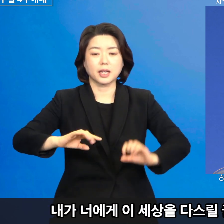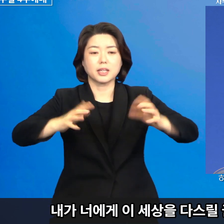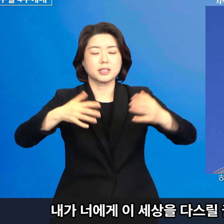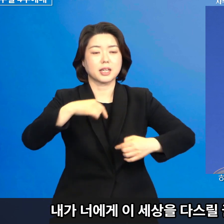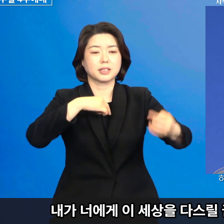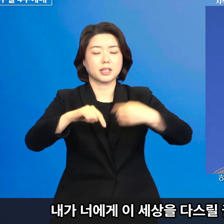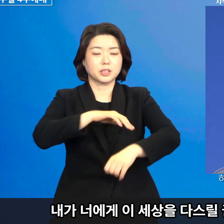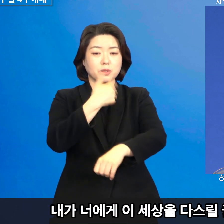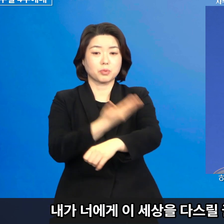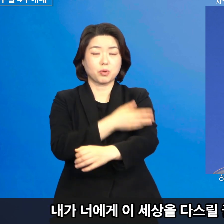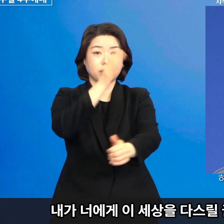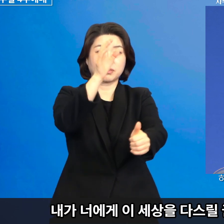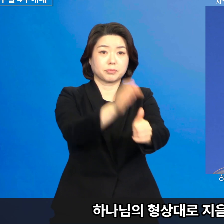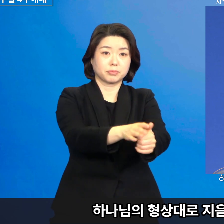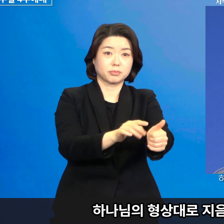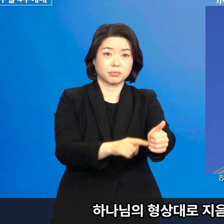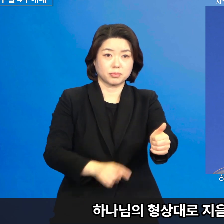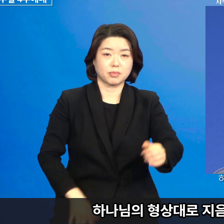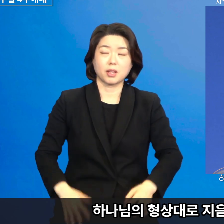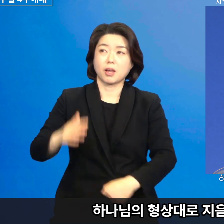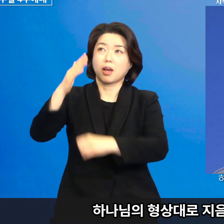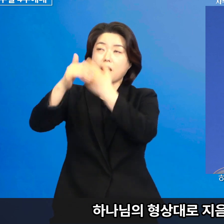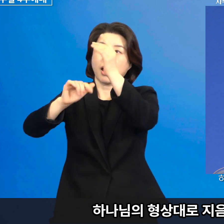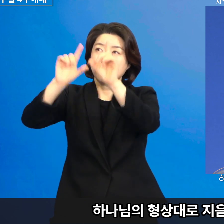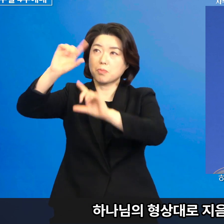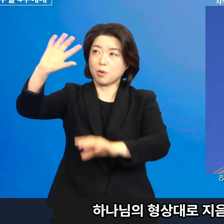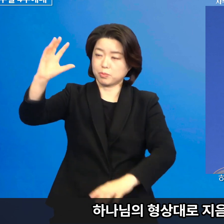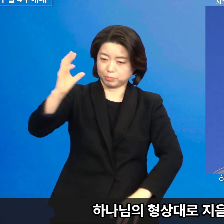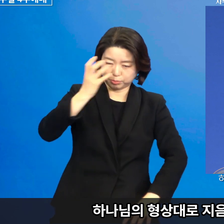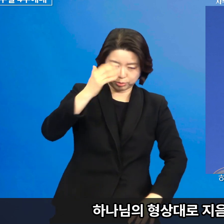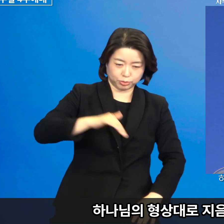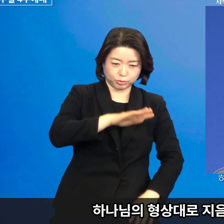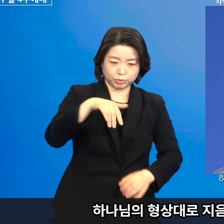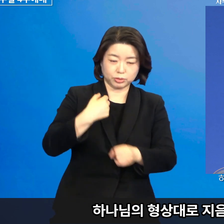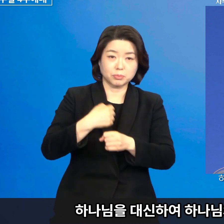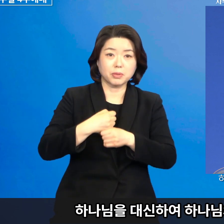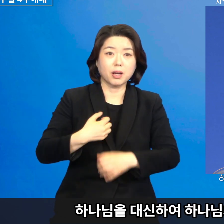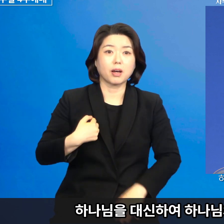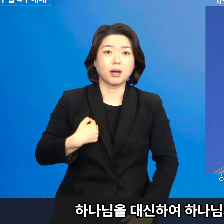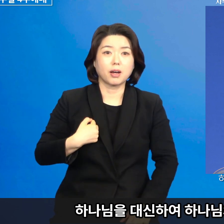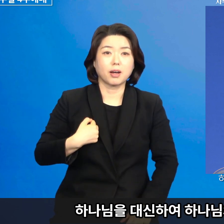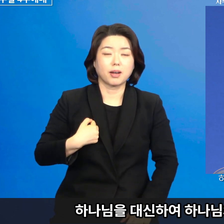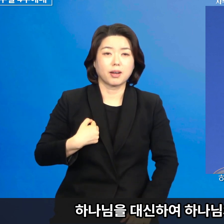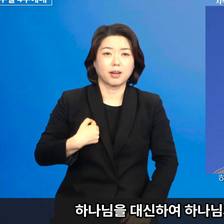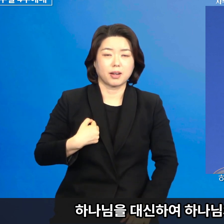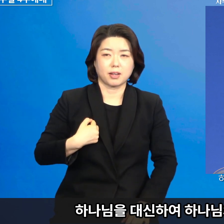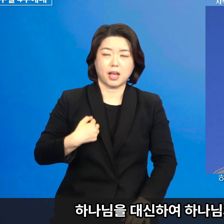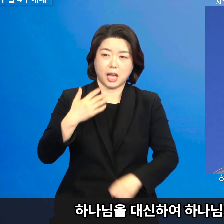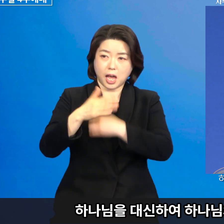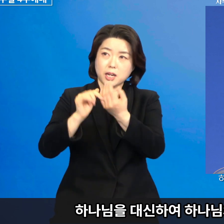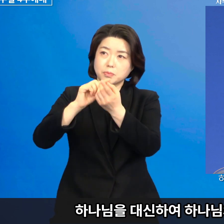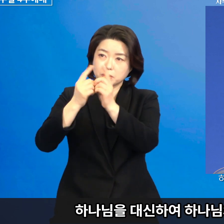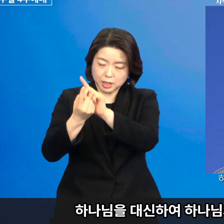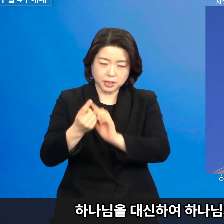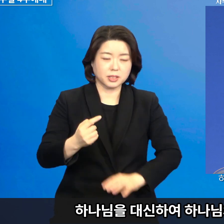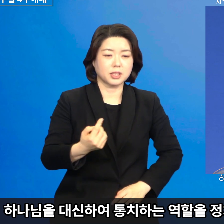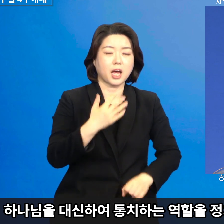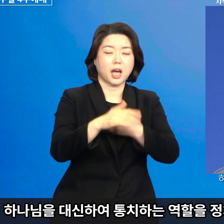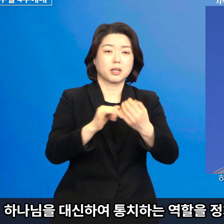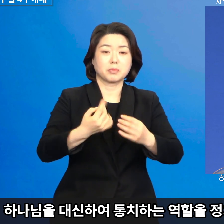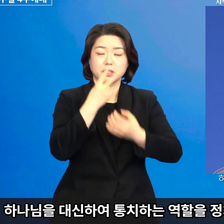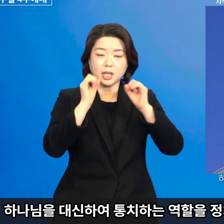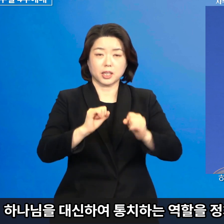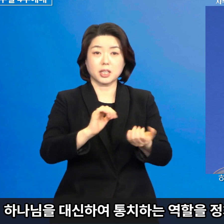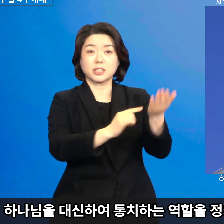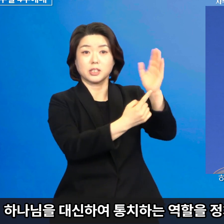권한을 주노라 맡겨주셨어요. 하나님의 형상대로 지음받은 우리가 할 일은 하나님을 대신하여 하나님의 살아계심을 증거하고